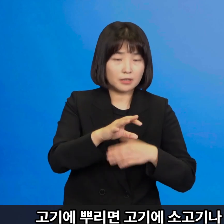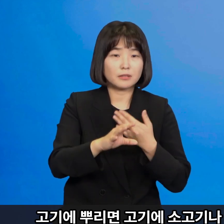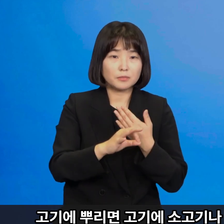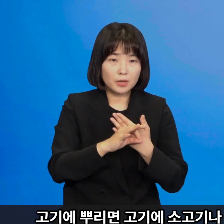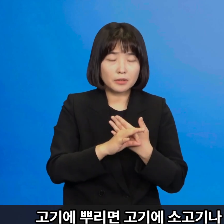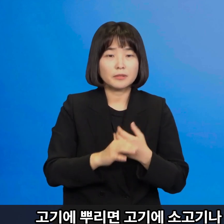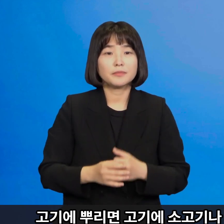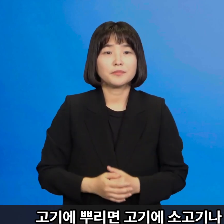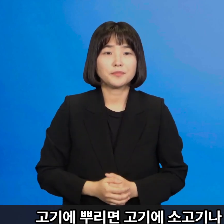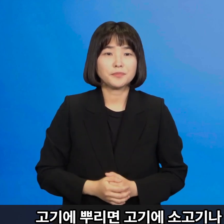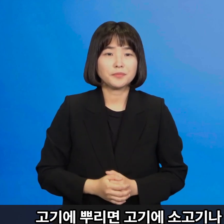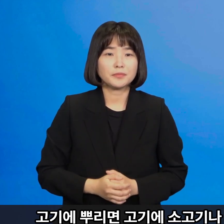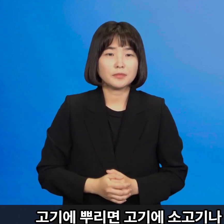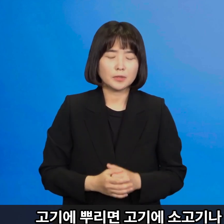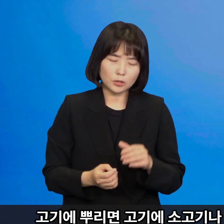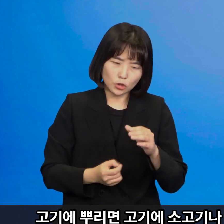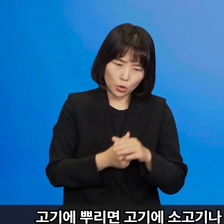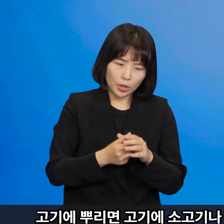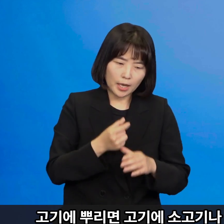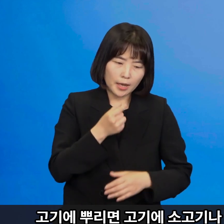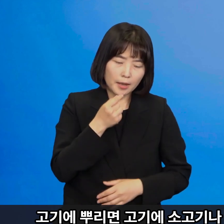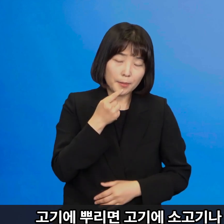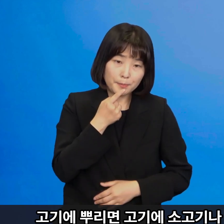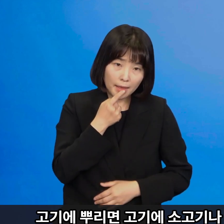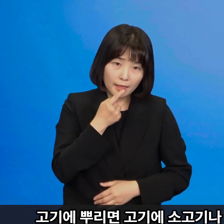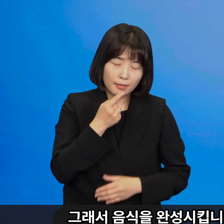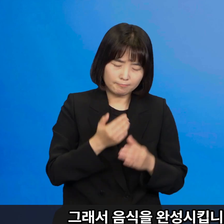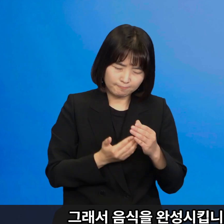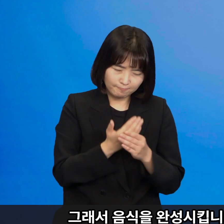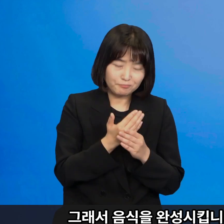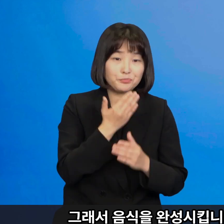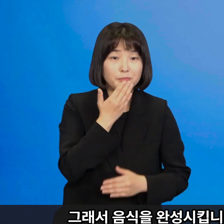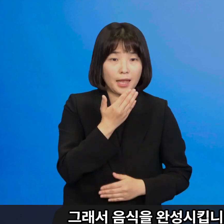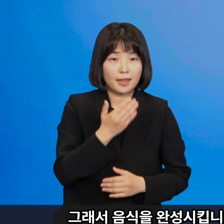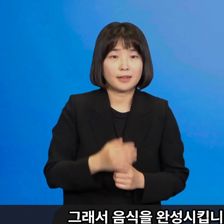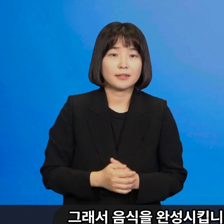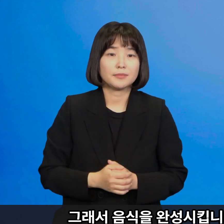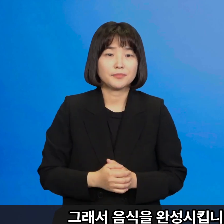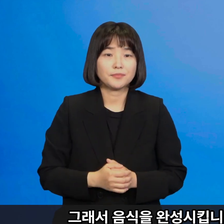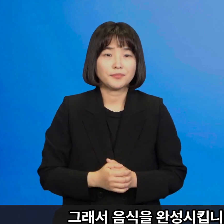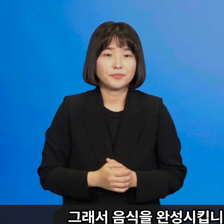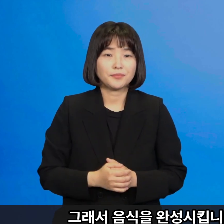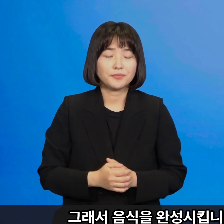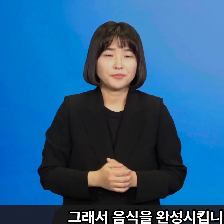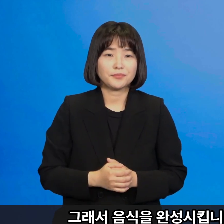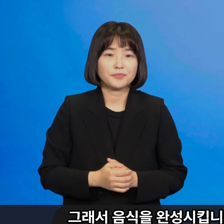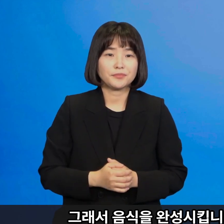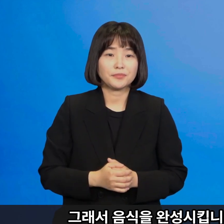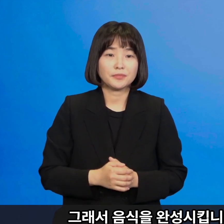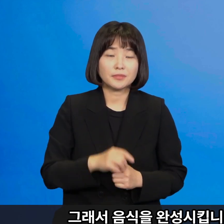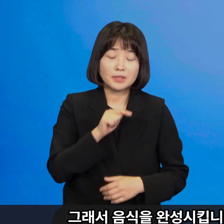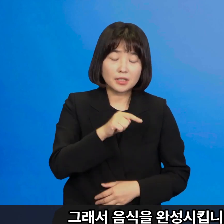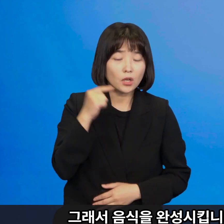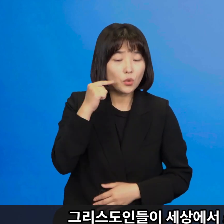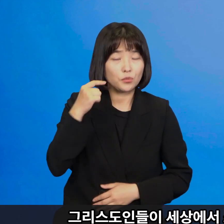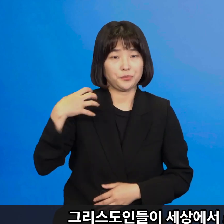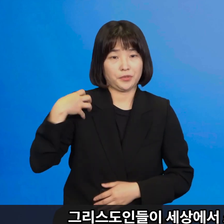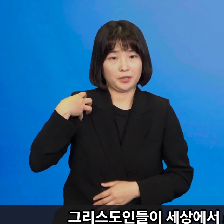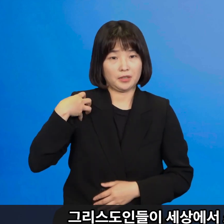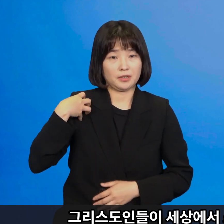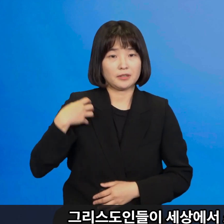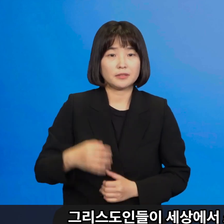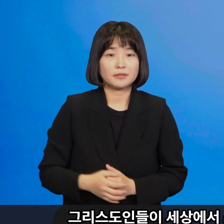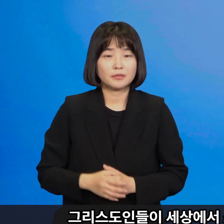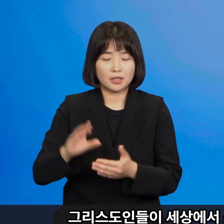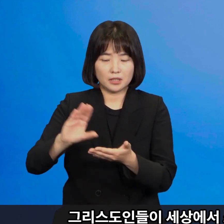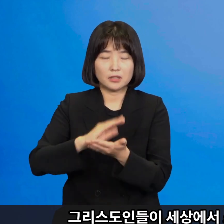소고기나 돼지고기의 독특한 맛을 내게 해주죠. 그래서 음식을 완성시킵니다. 이것이 소금의 역할이에요.